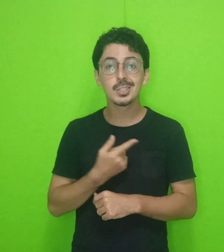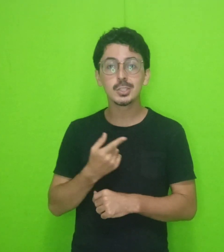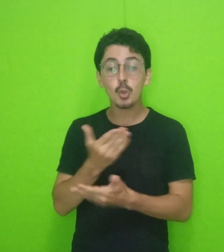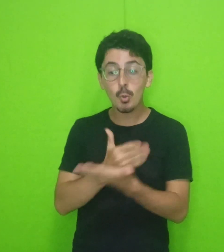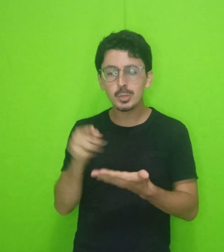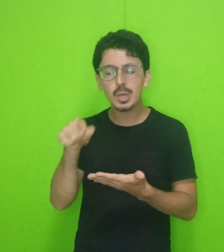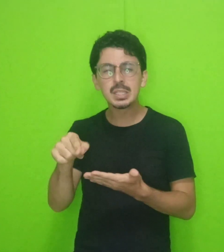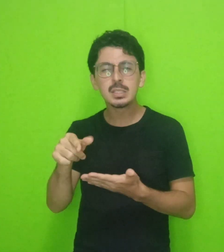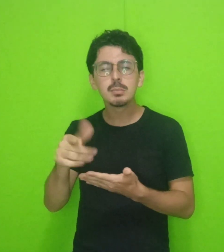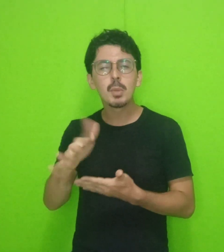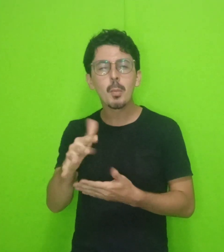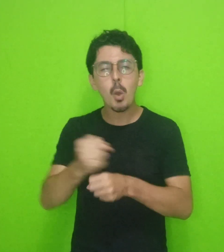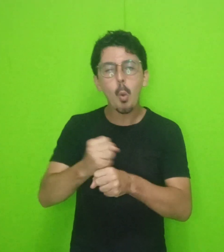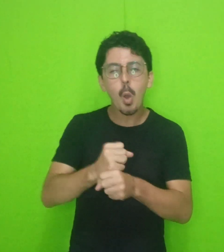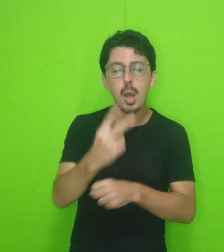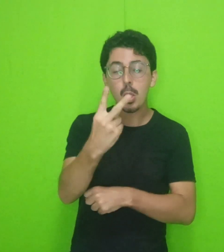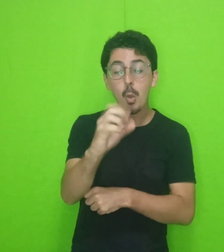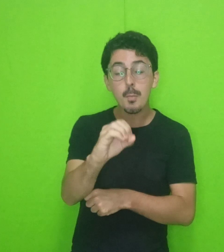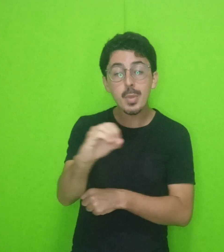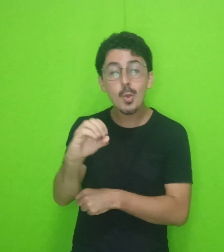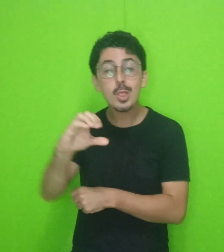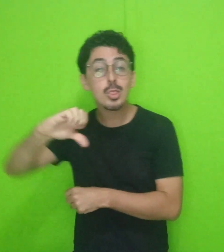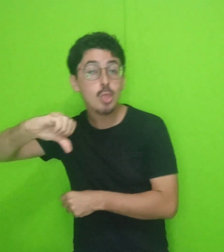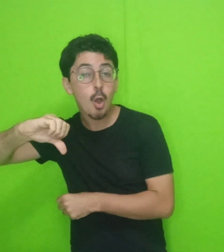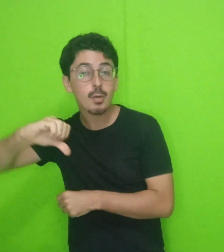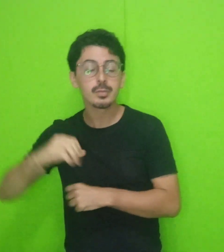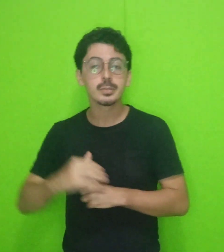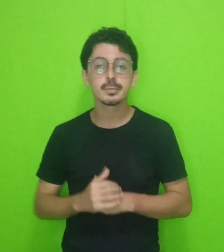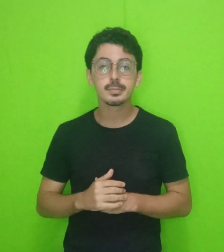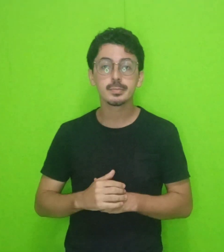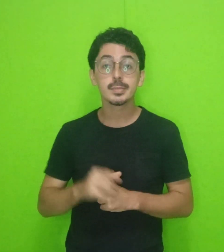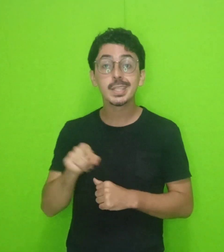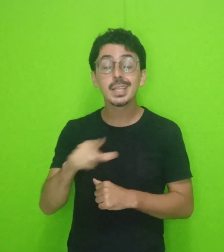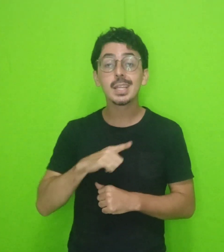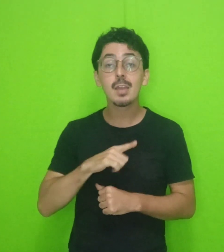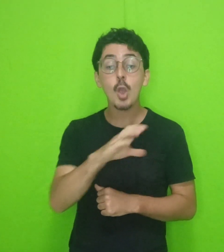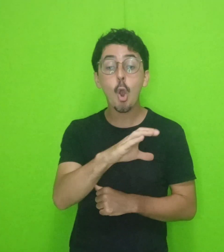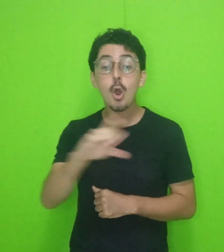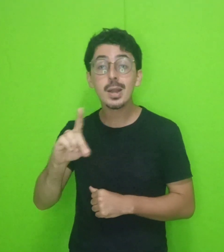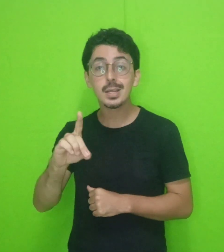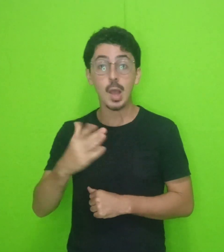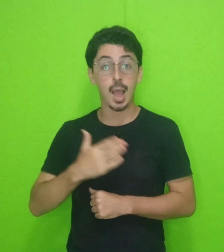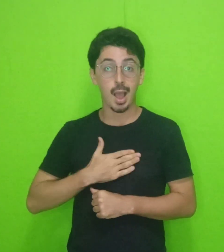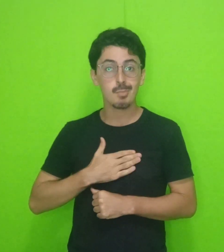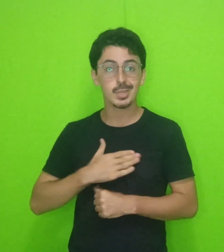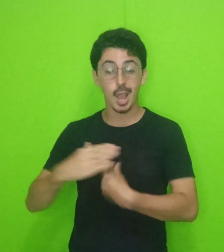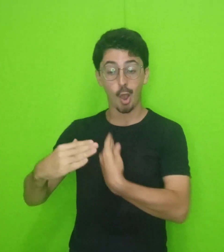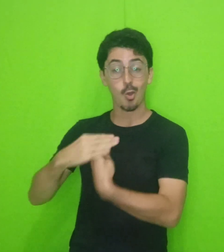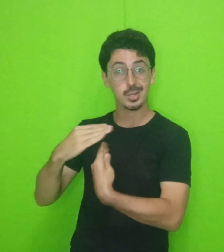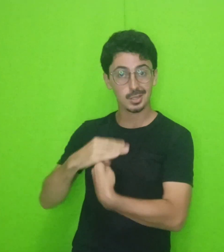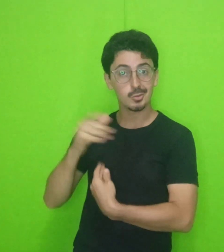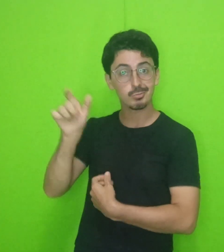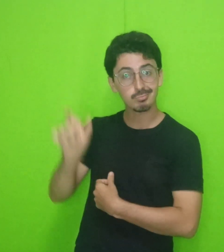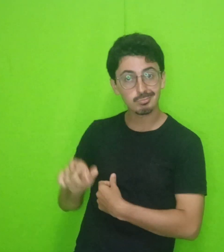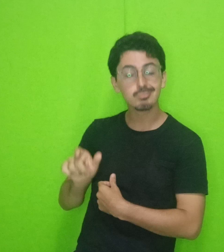ano de 2009 e foi coordenada pela minha orientadora e